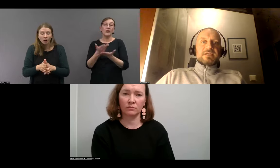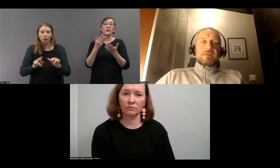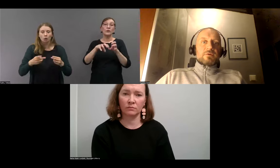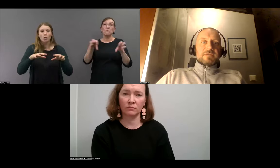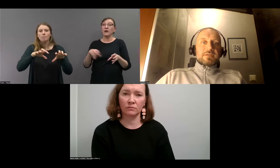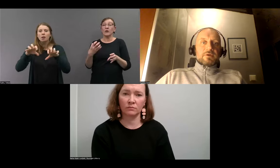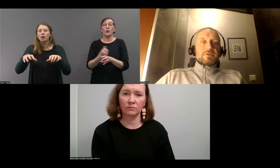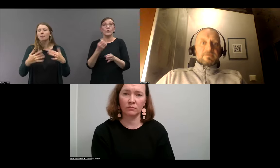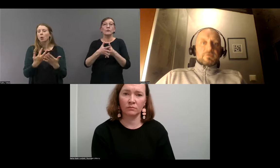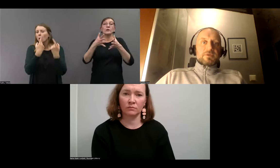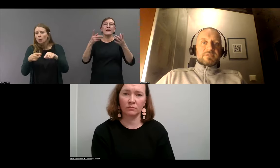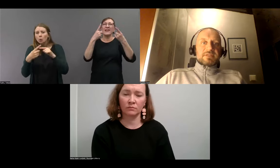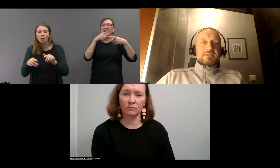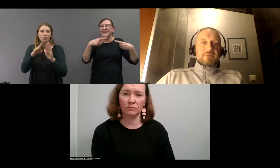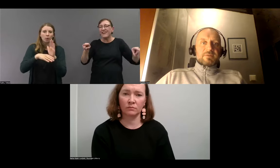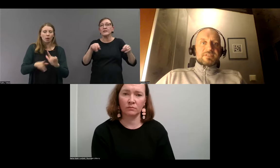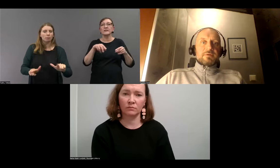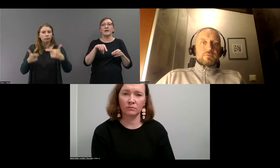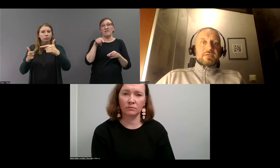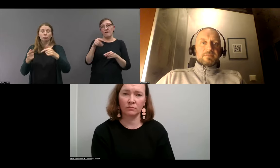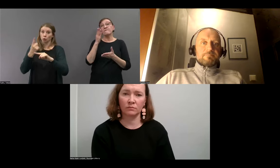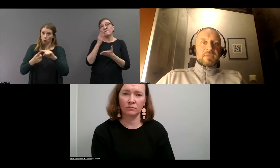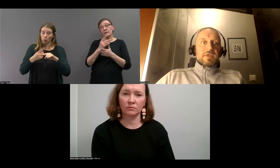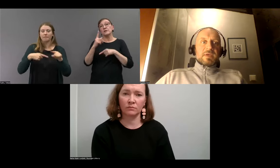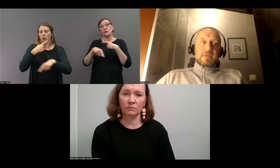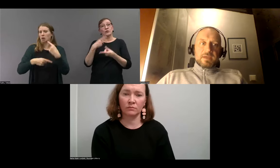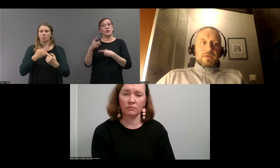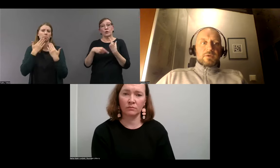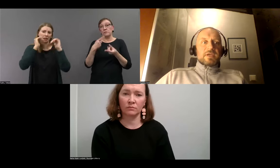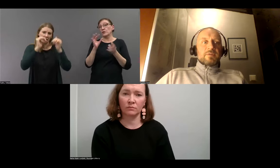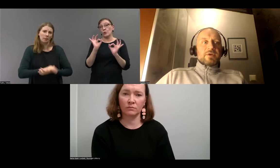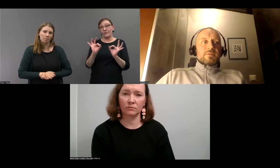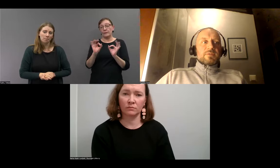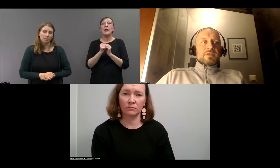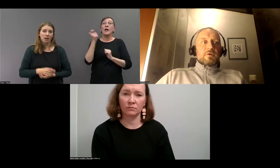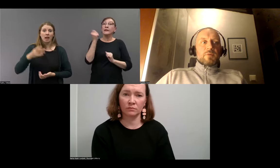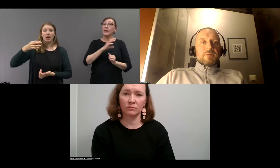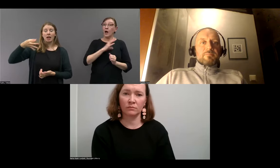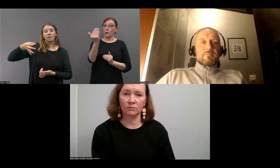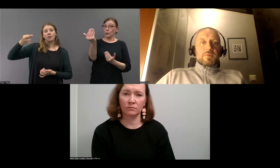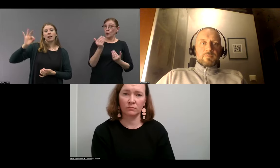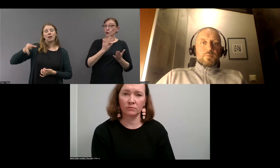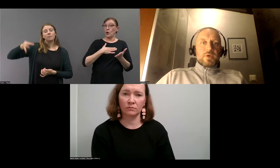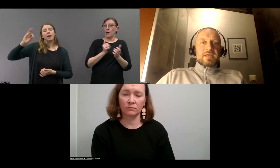erilaisia videokontaktioita, jotka toimisivat tässä varmasti ihan hyvin. Kelakin on kilpailuttamassa omaa